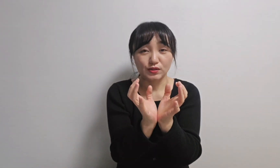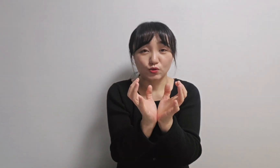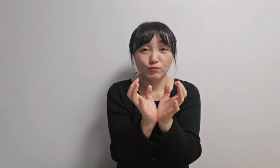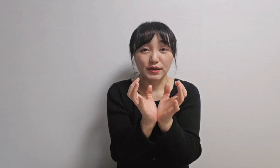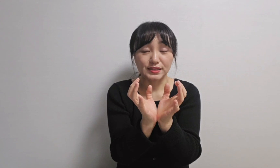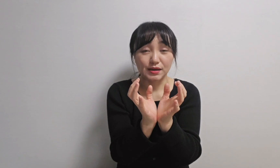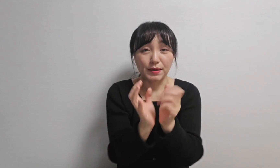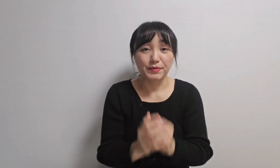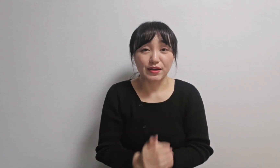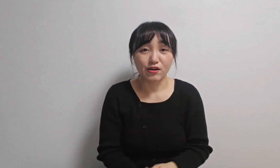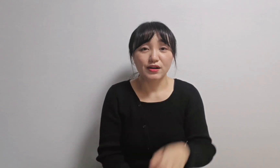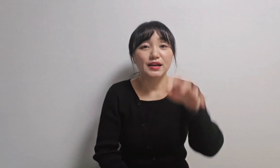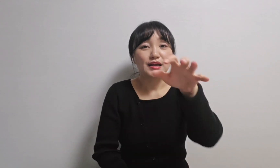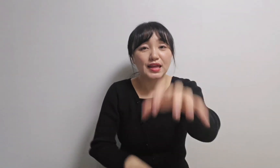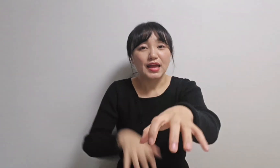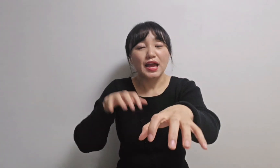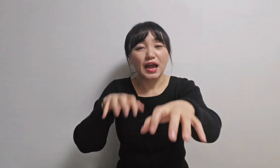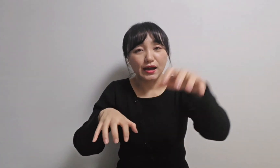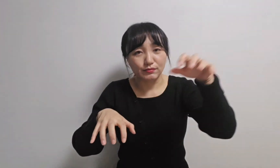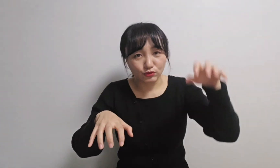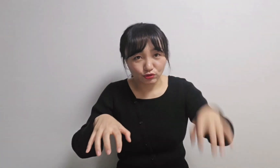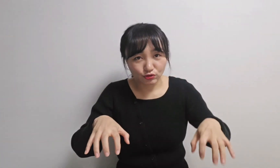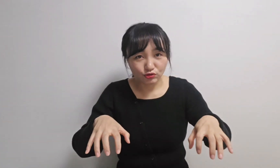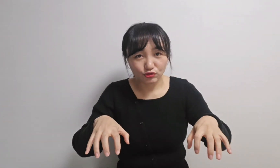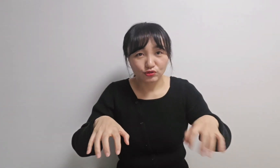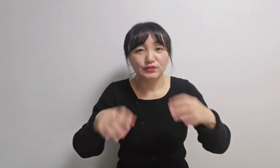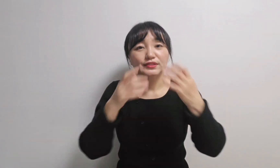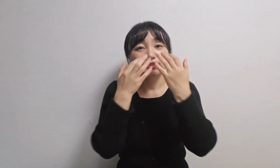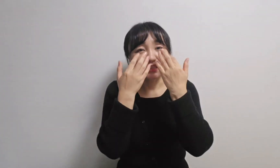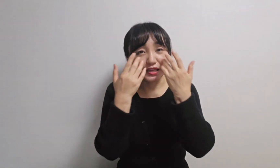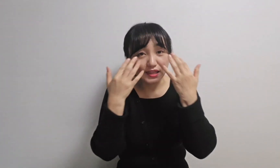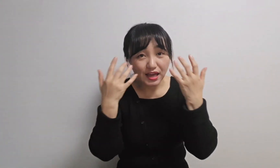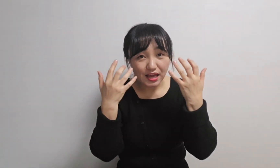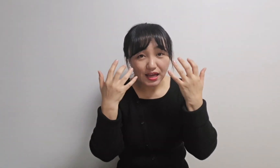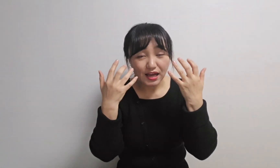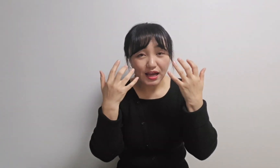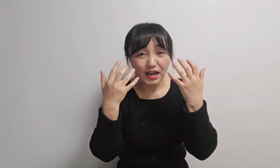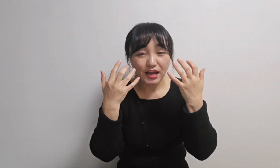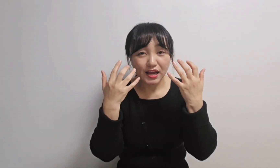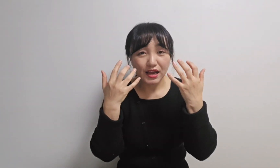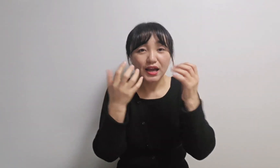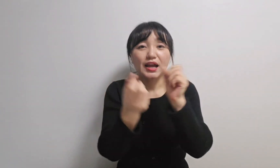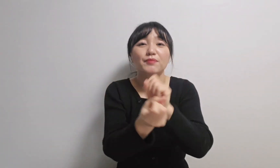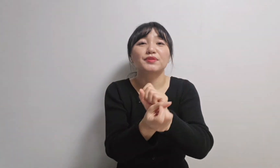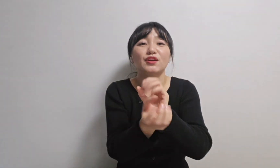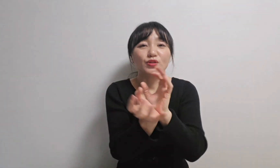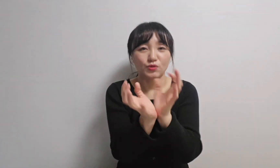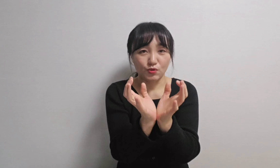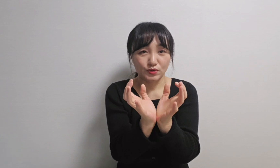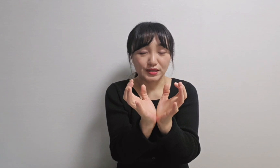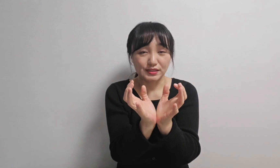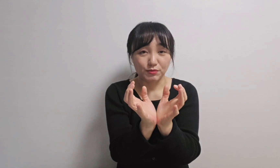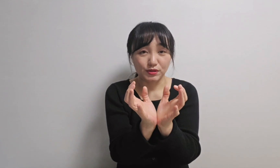조금 박자가 바빠요. 아무 데나 피어도. 다시 한번